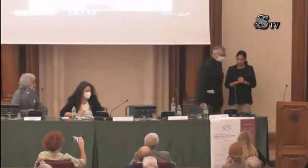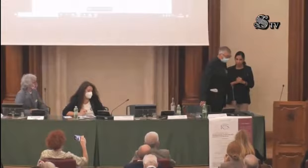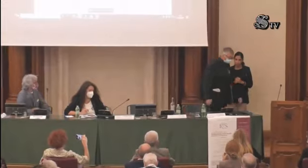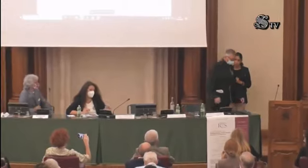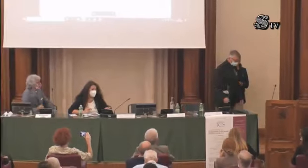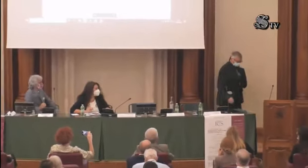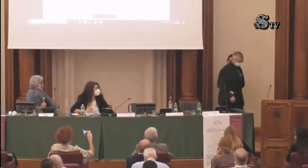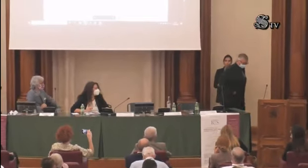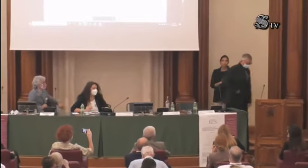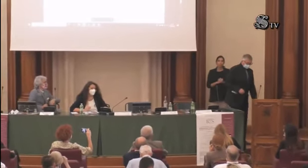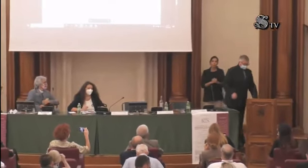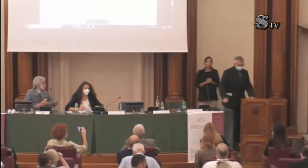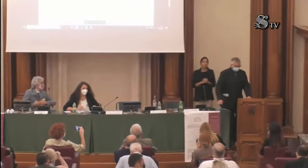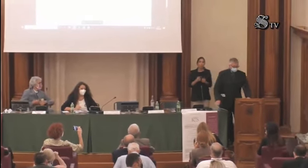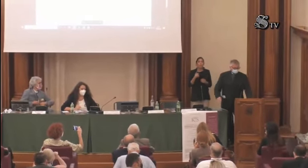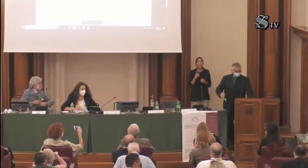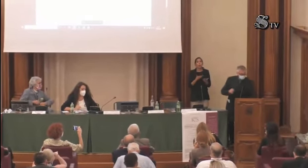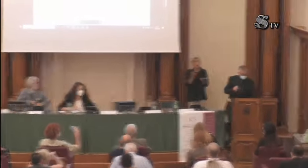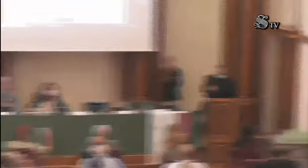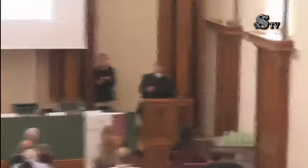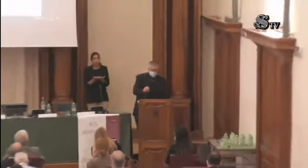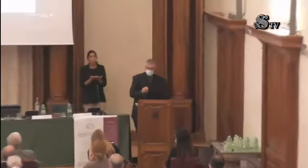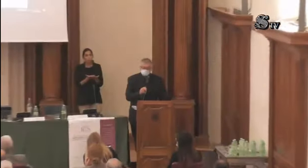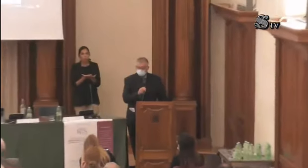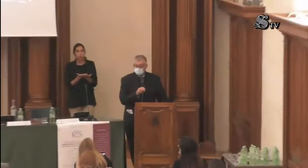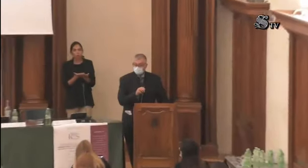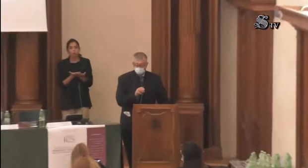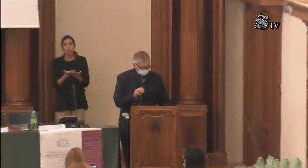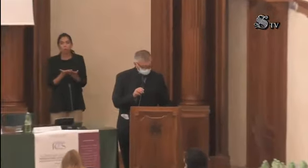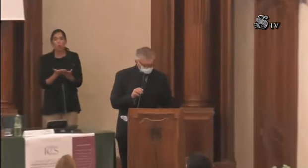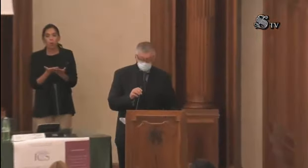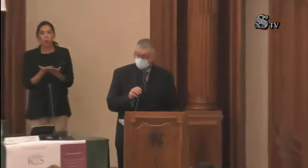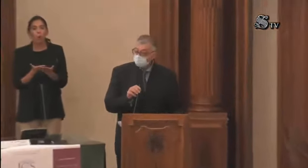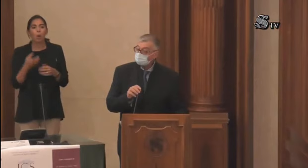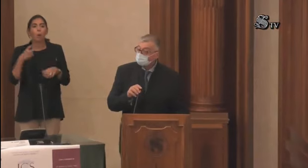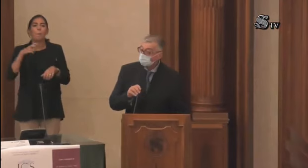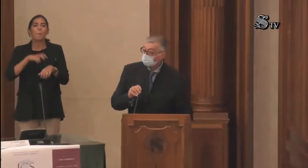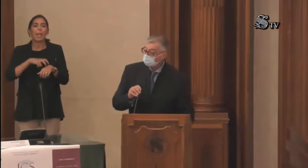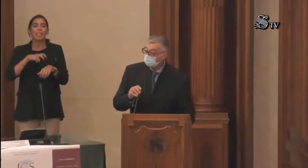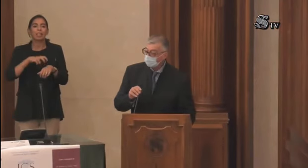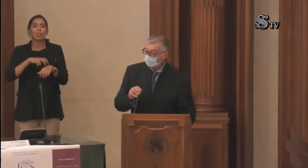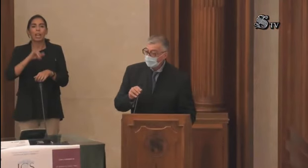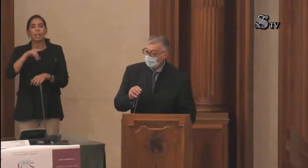quella che si può chiamare proprio medicina ippocratica